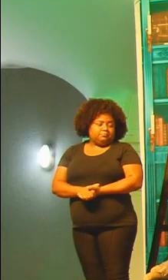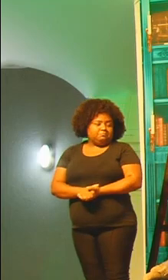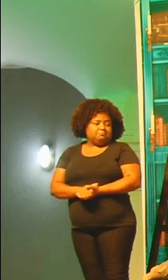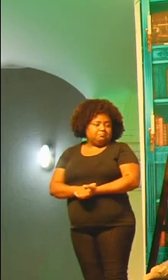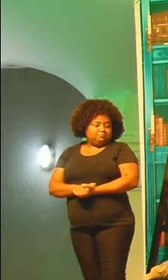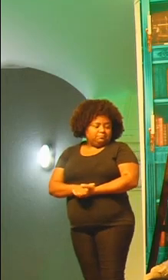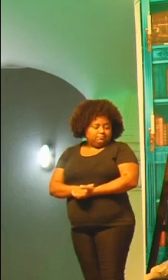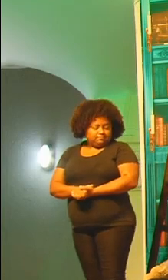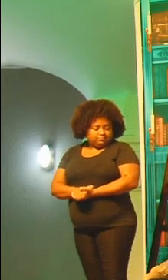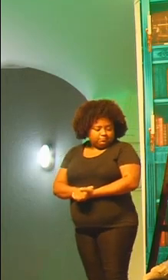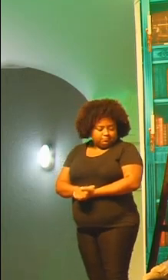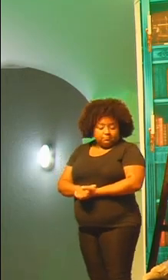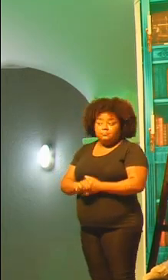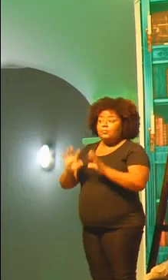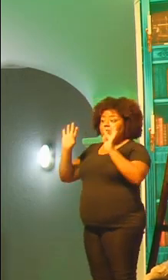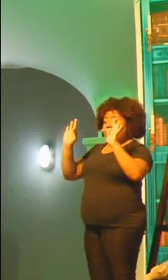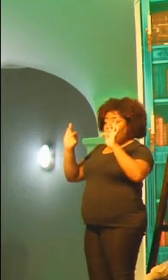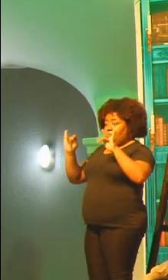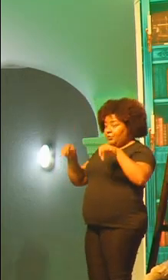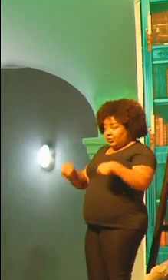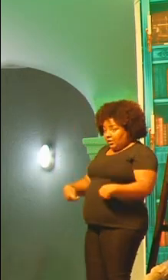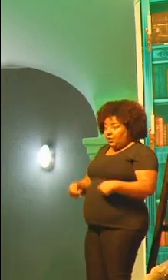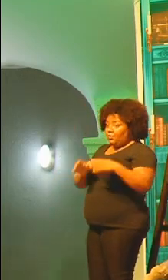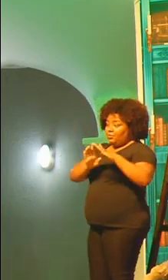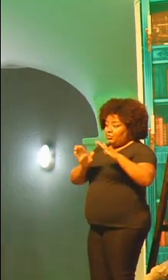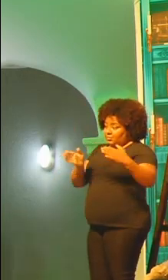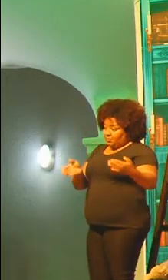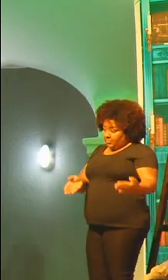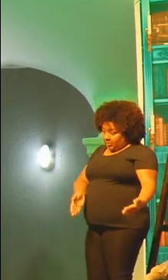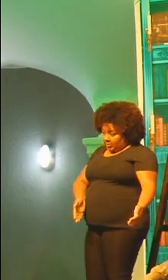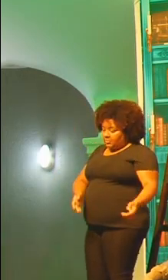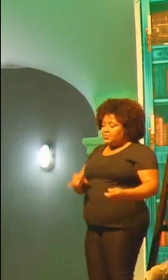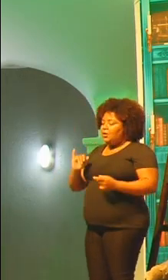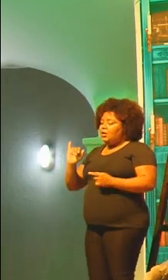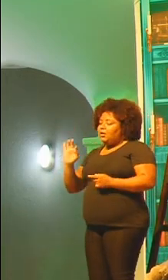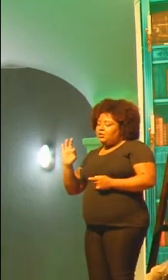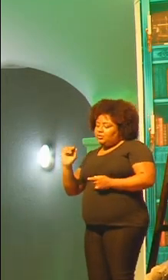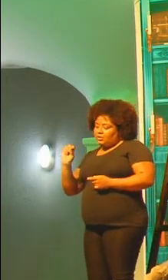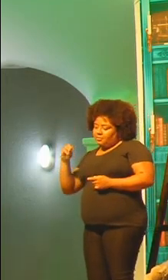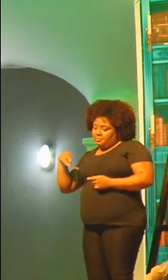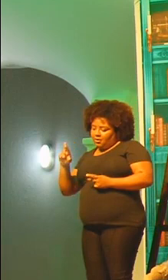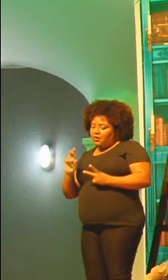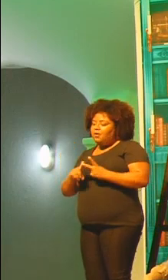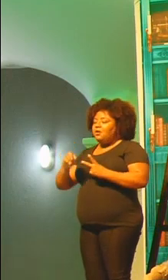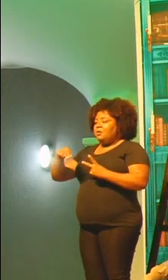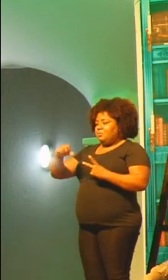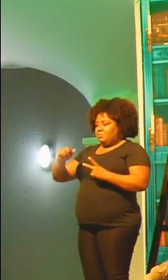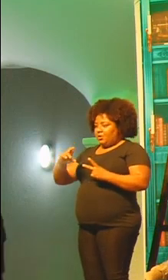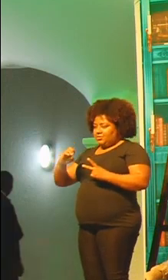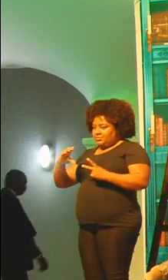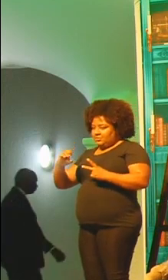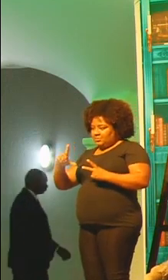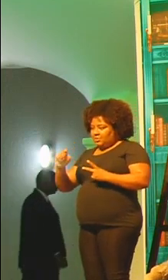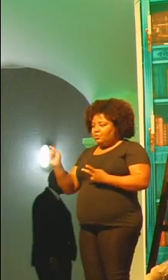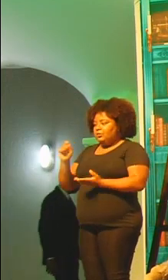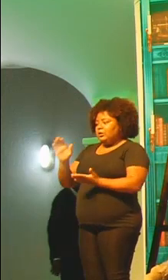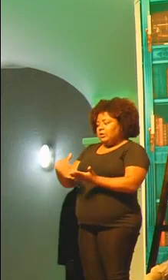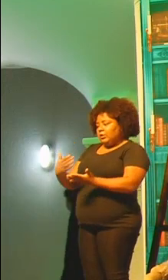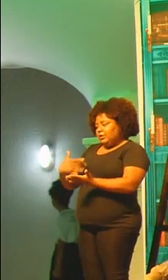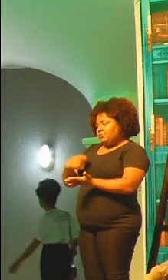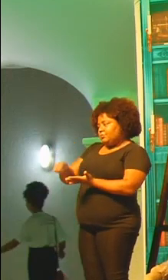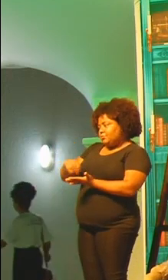Só lembrando que, ao final da nossa mesa, tanto o Itamar quanto o Marcelo estarão autografando os